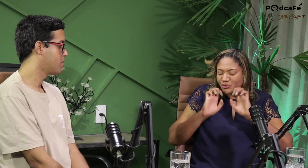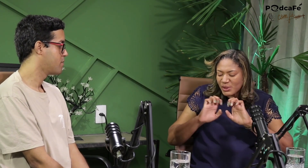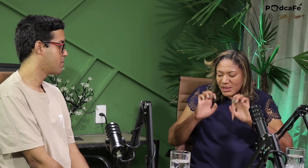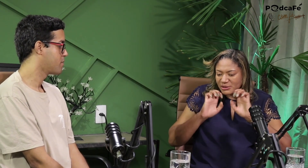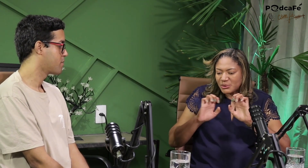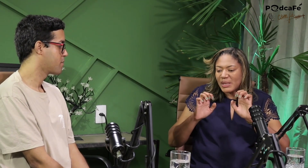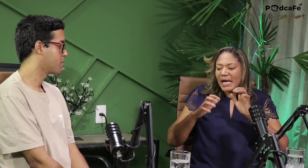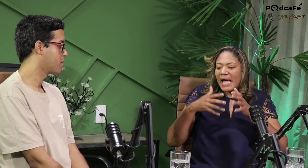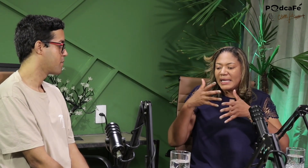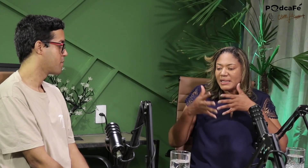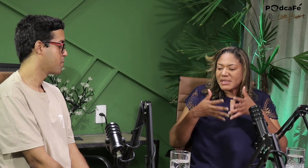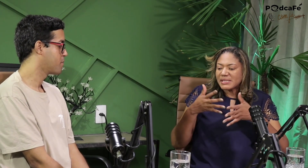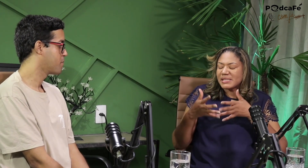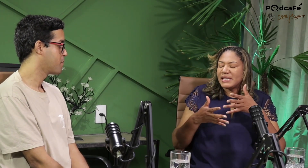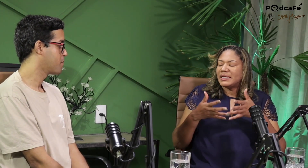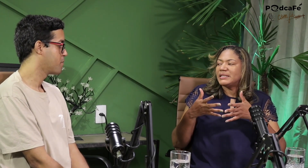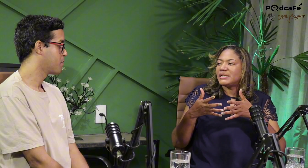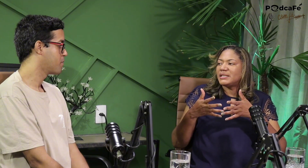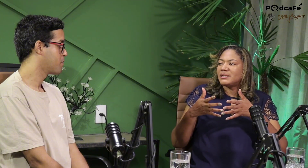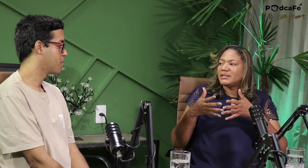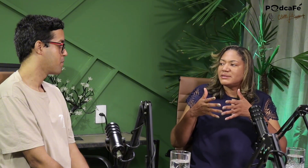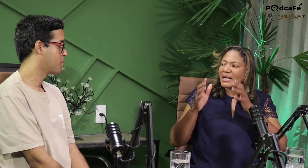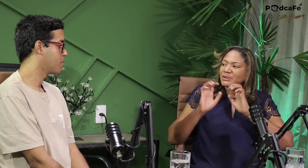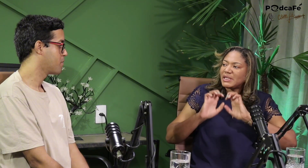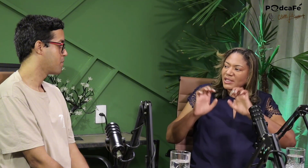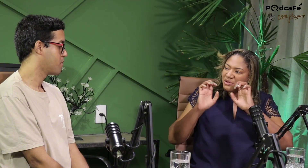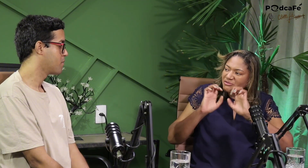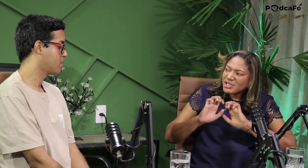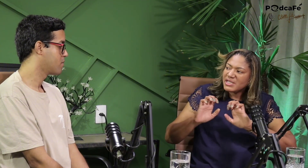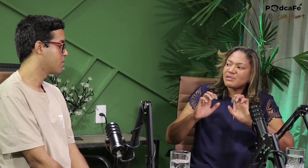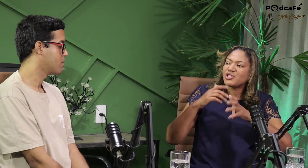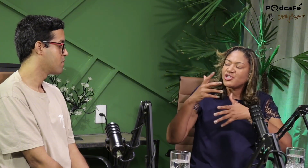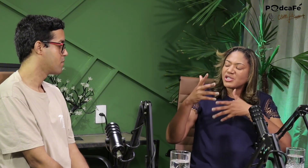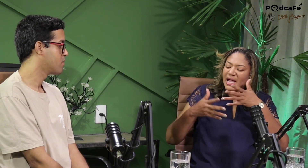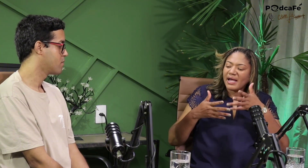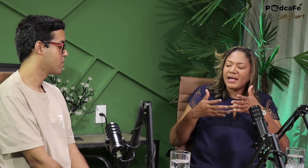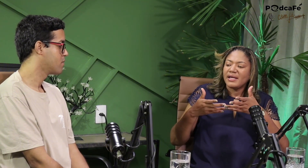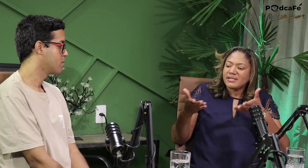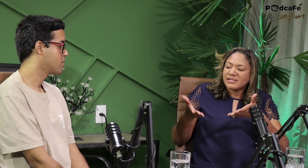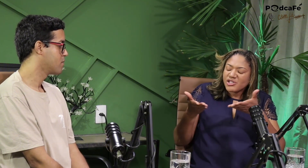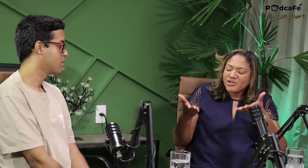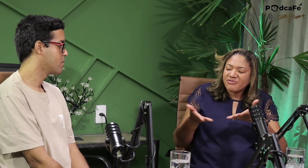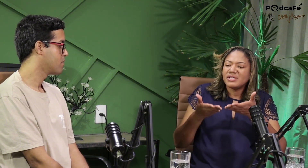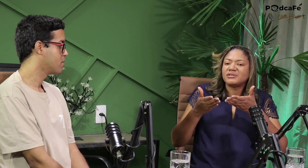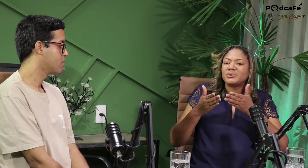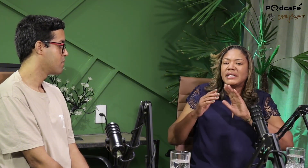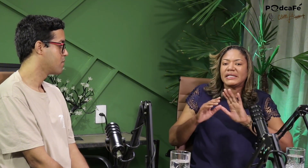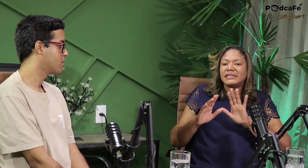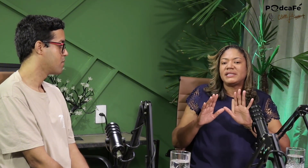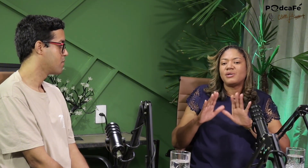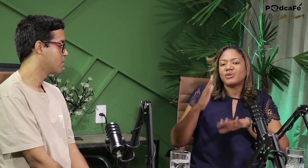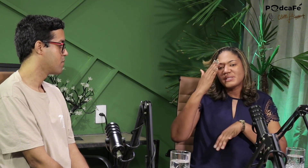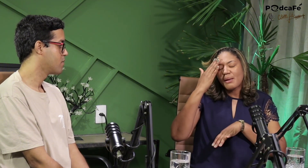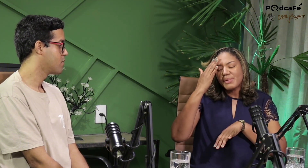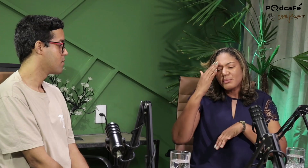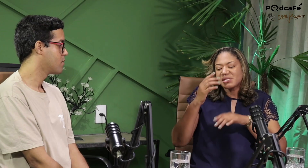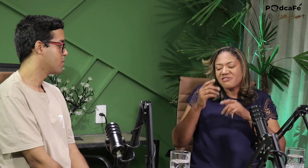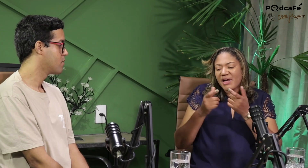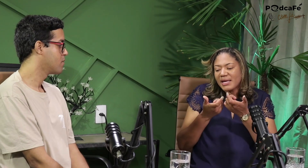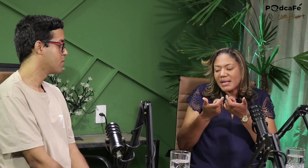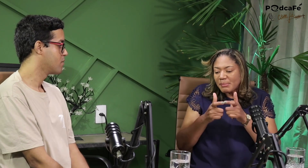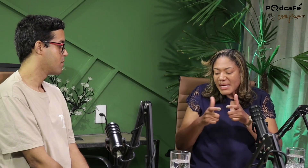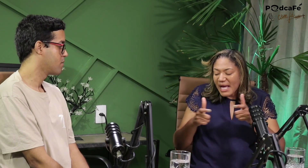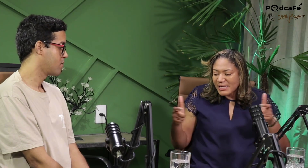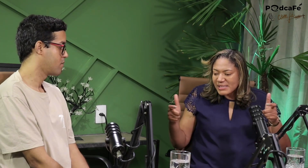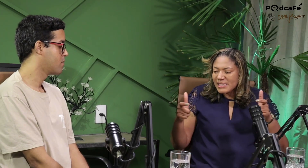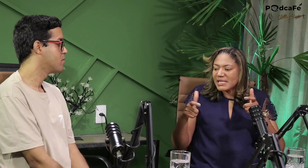fosse divulgando a Libras na modalidade do evangelismo, a gente está incentivando, então nós sabemos que